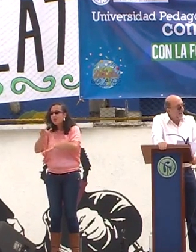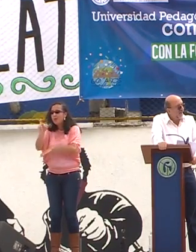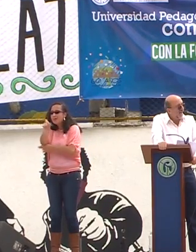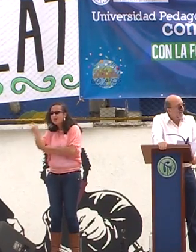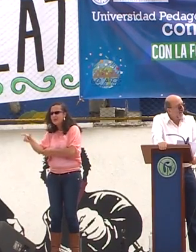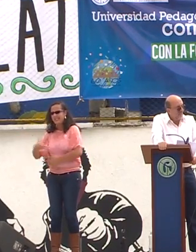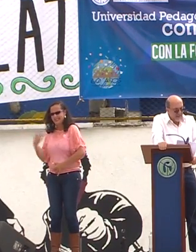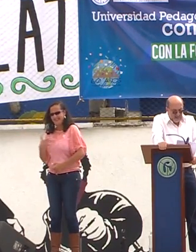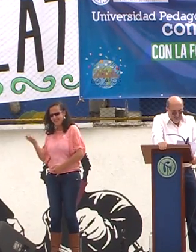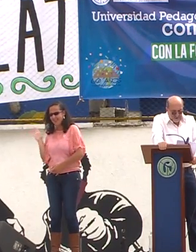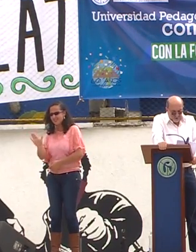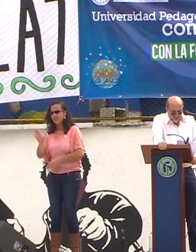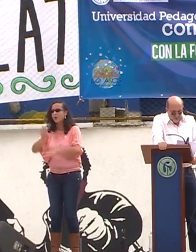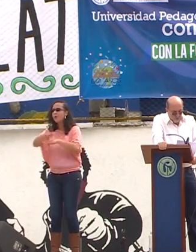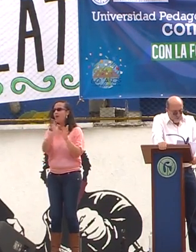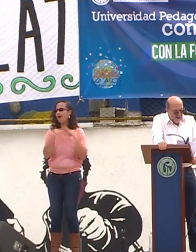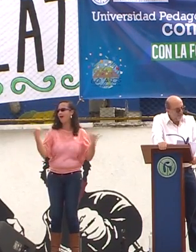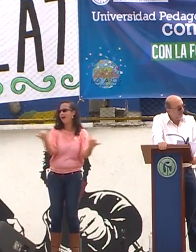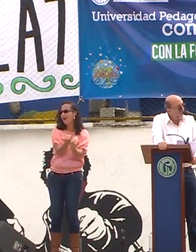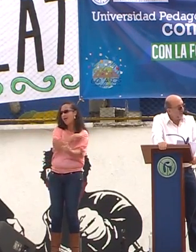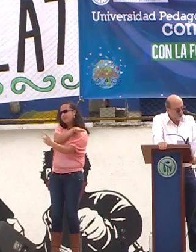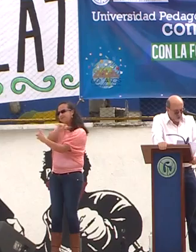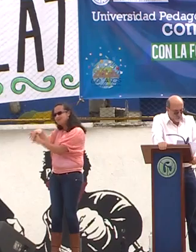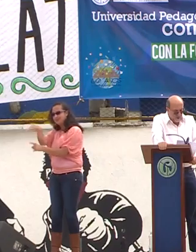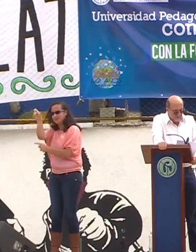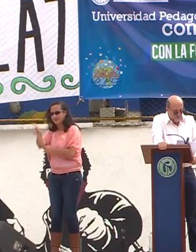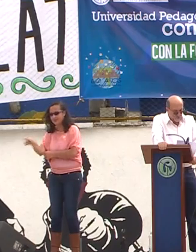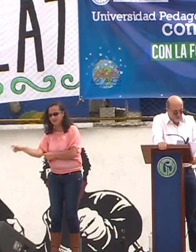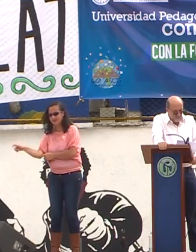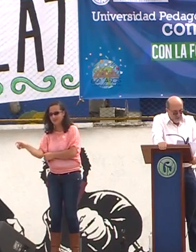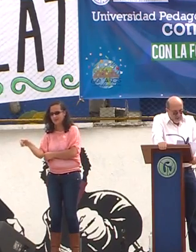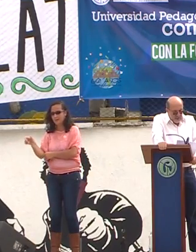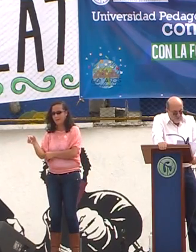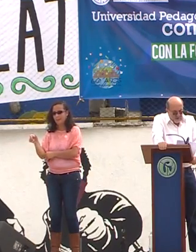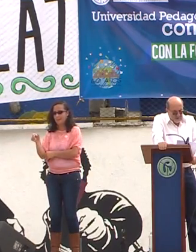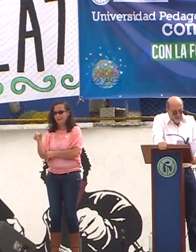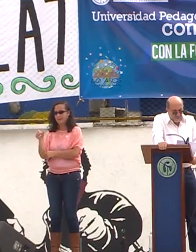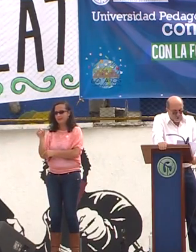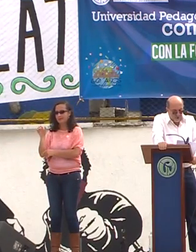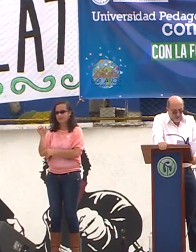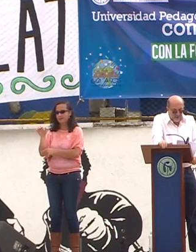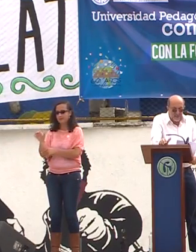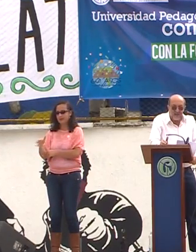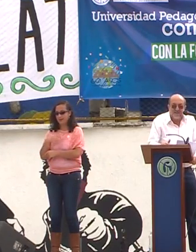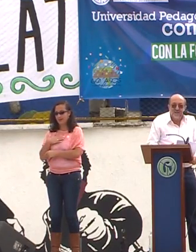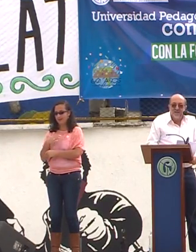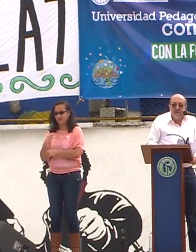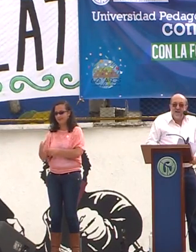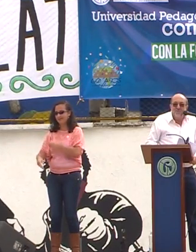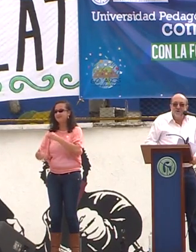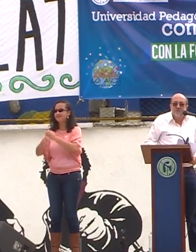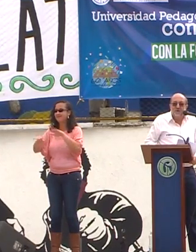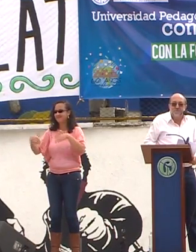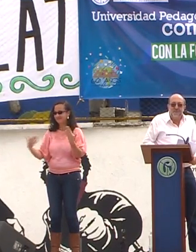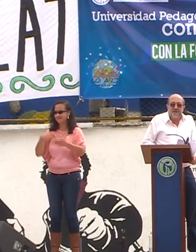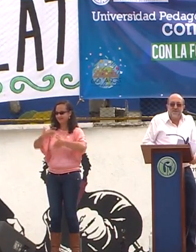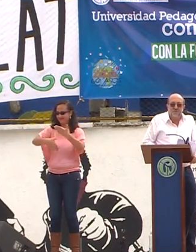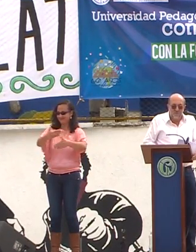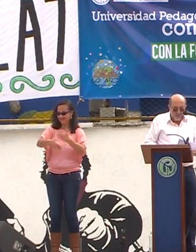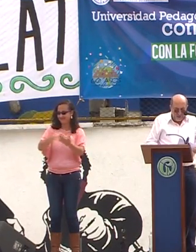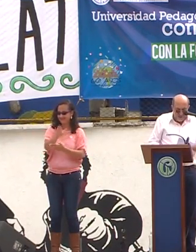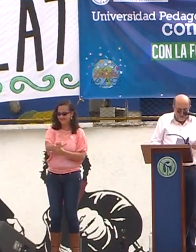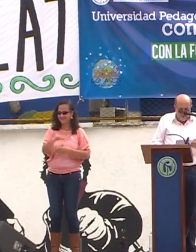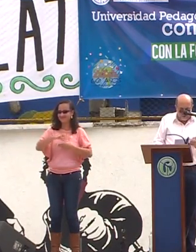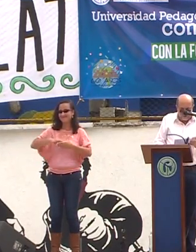que va dejando huella en nuestros cuerpos, en nuestra emocionalidad, en nuestro